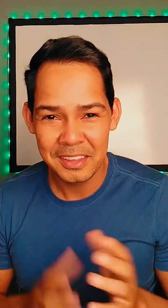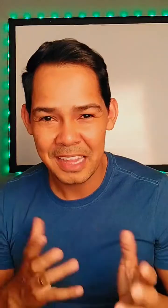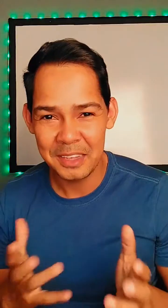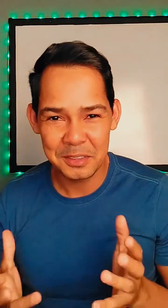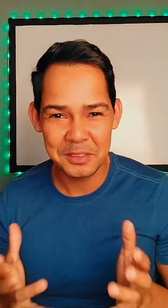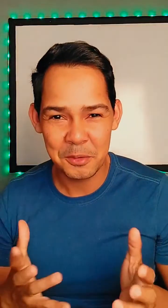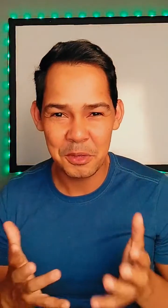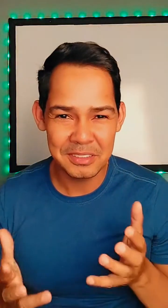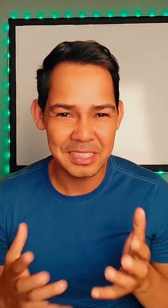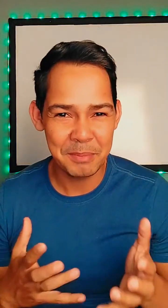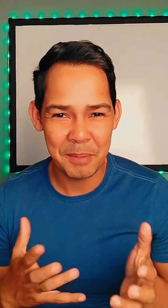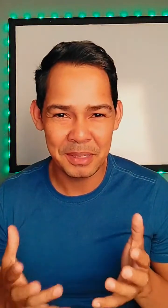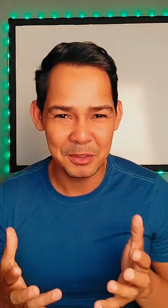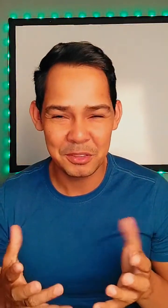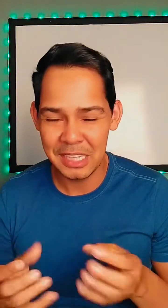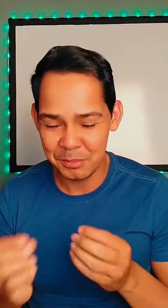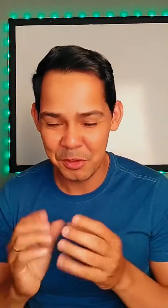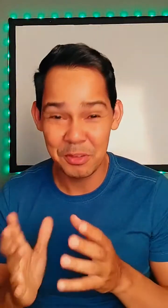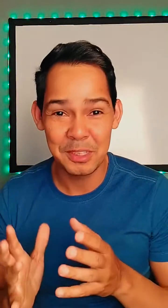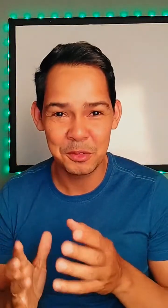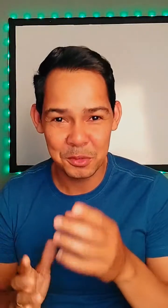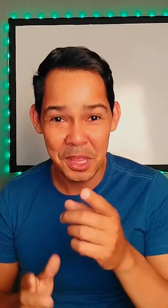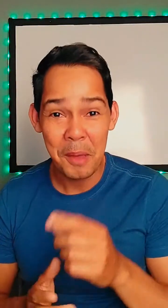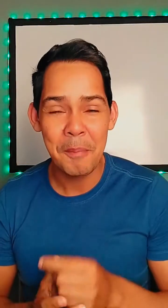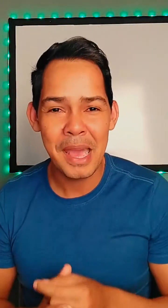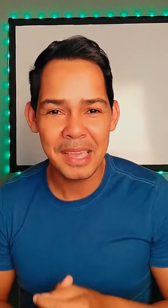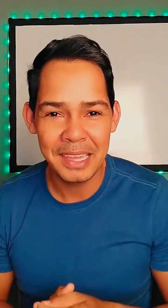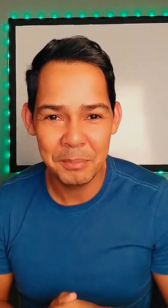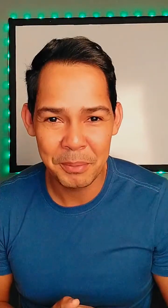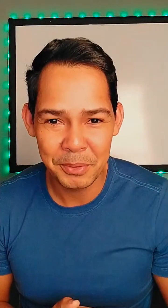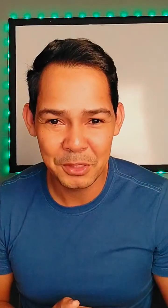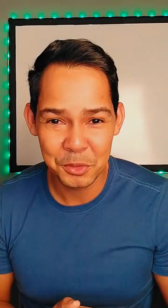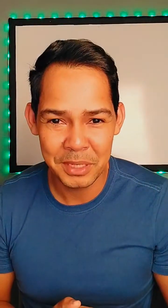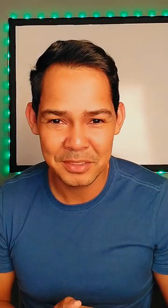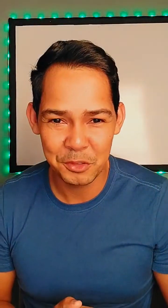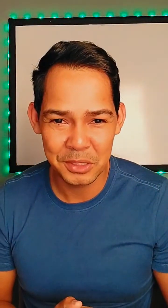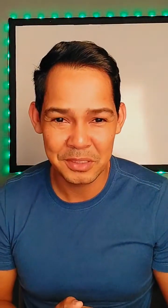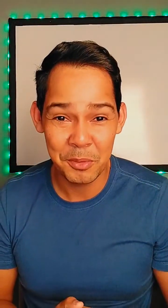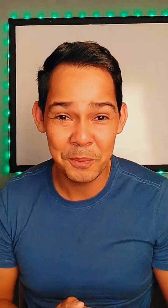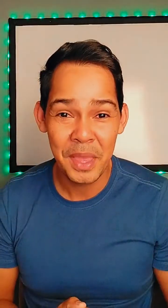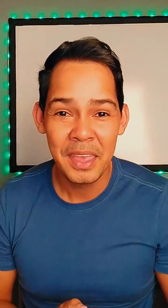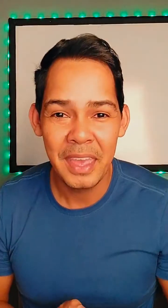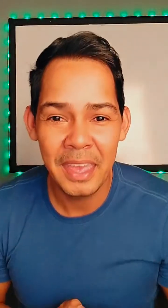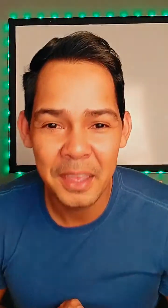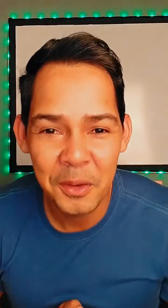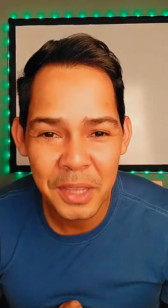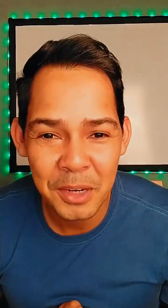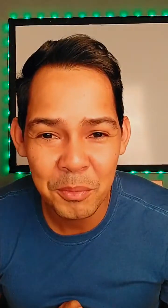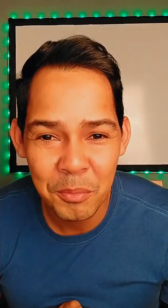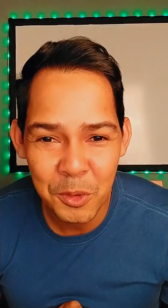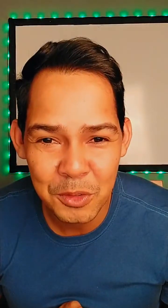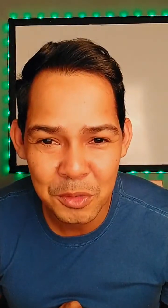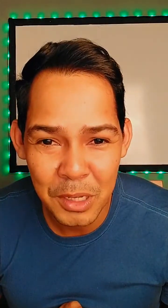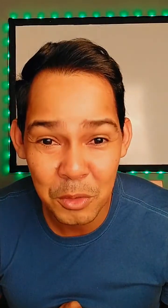nessa insegurança aí para aprender os sinais, para conversar com o surdo, marca ele para ele poder descobrir essas dicas, tá bom? Eu quero muito ser sua aluna, você